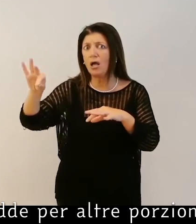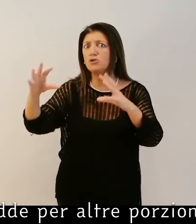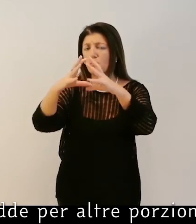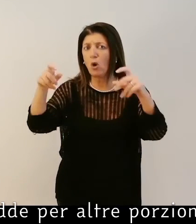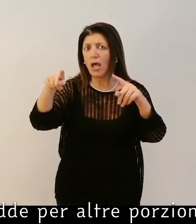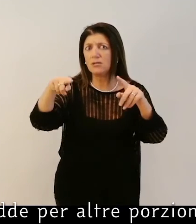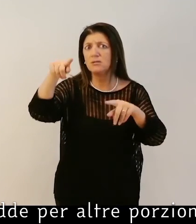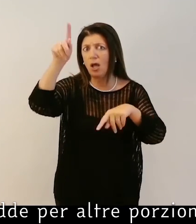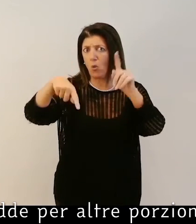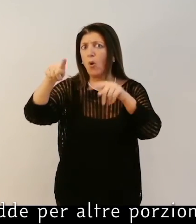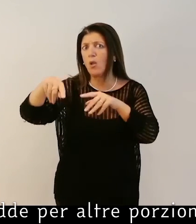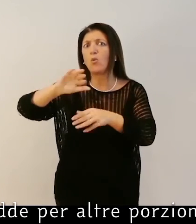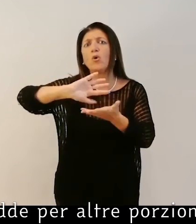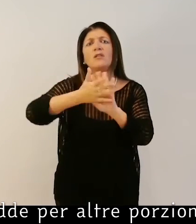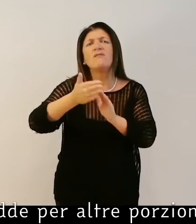monastico.